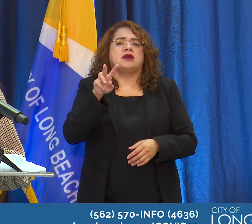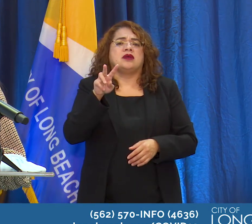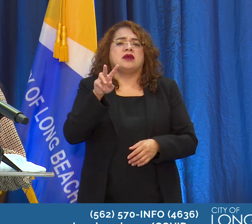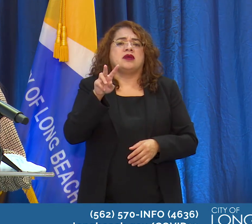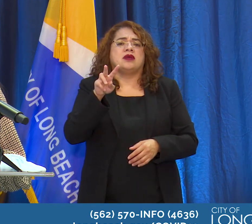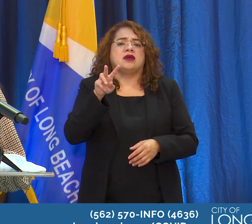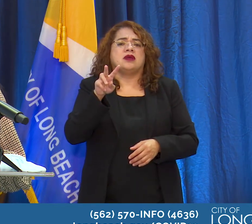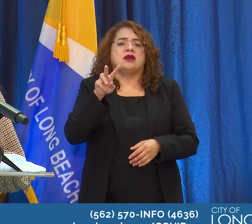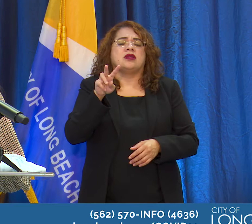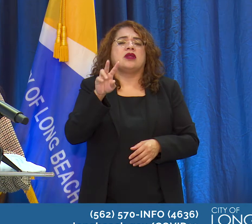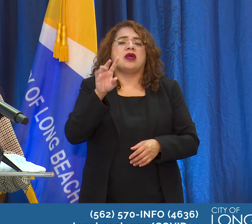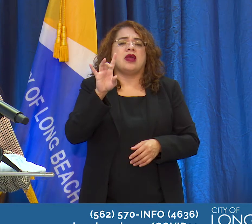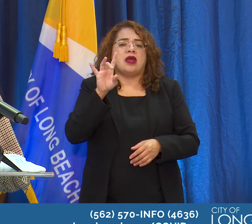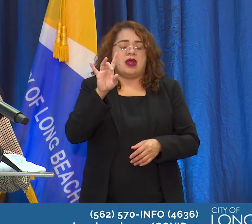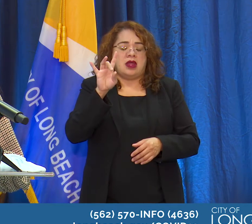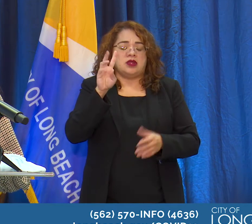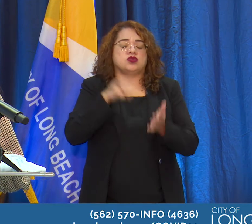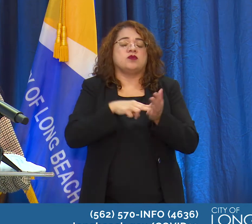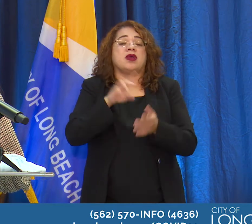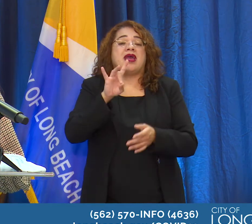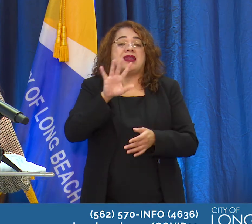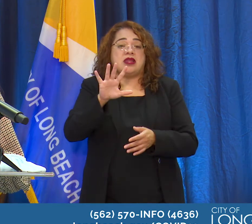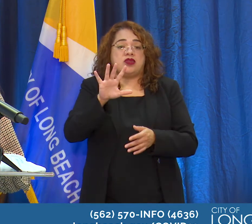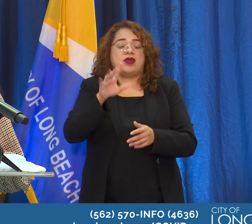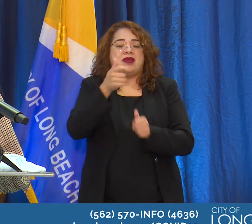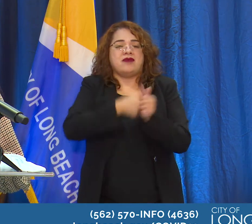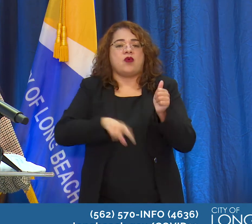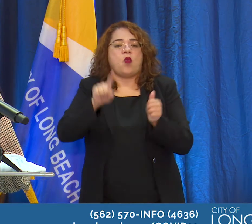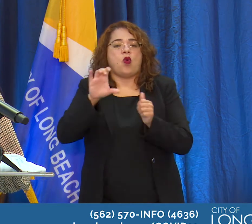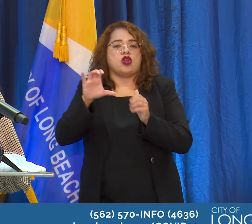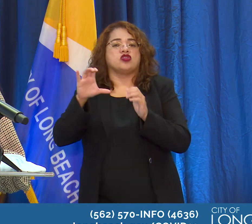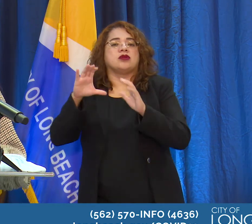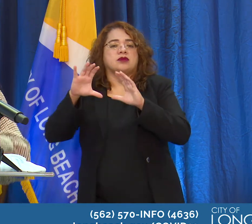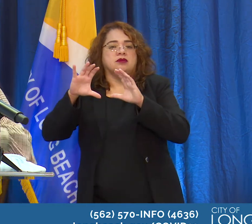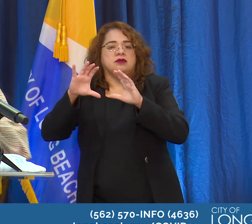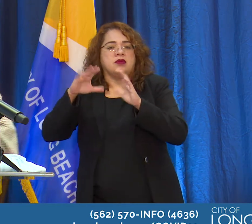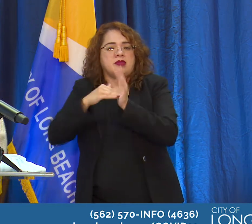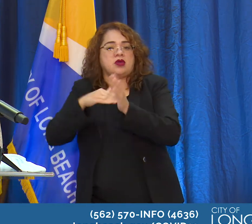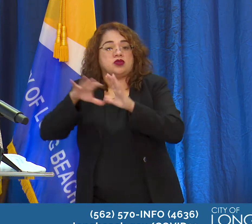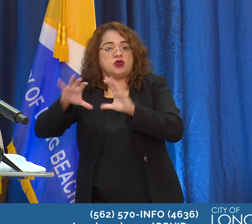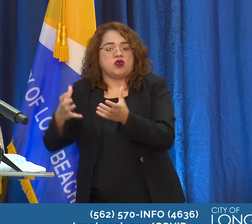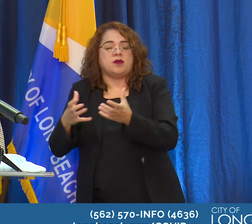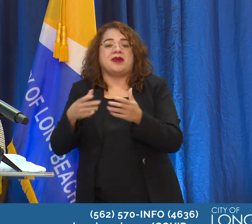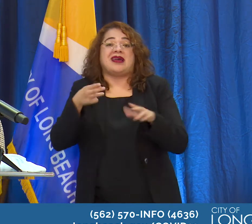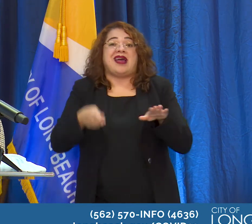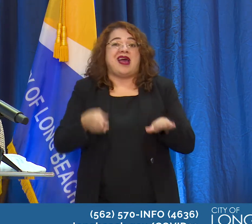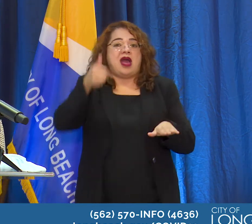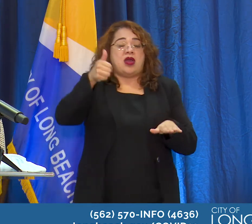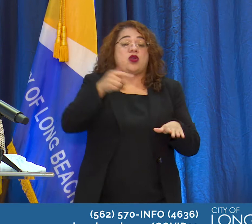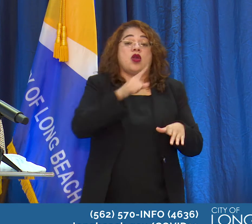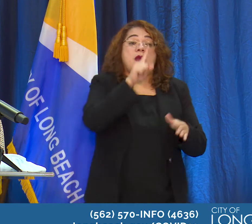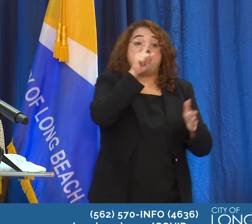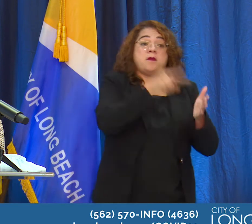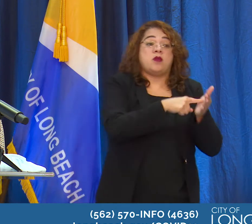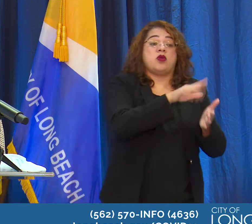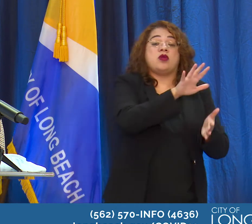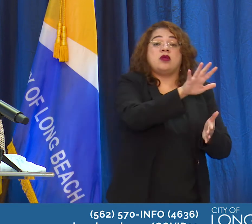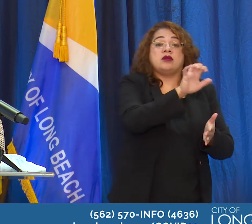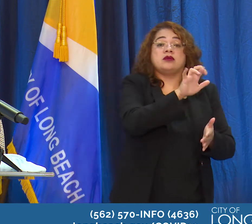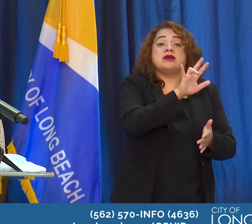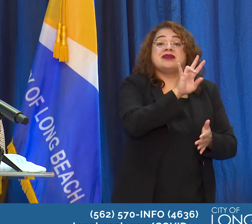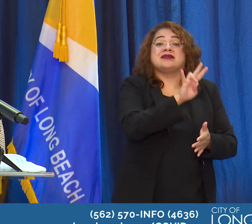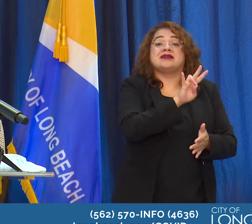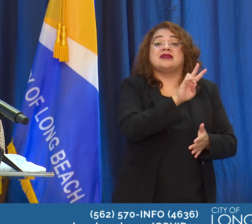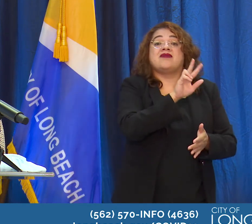100,000. Es más alta que la tasa que tenemos del estado que es